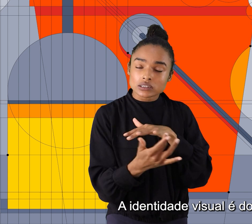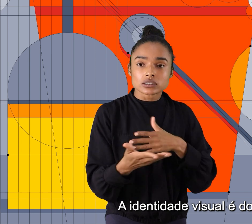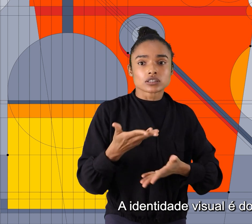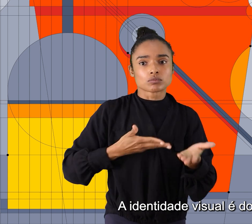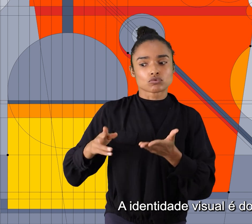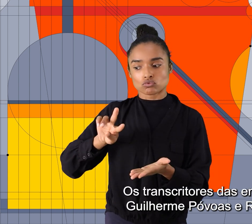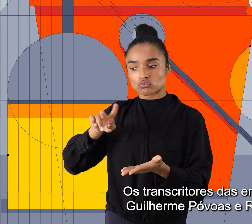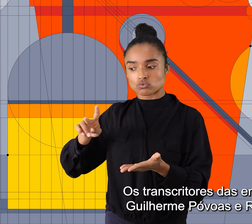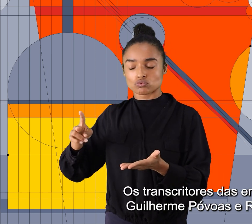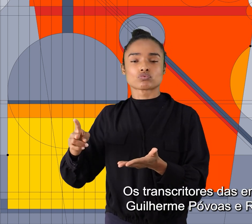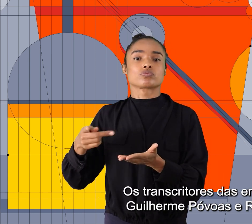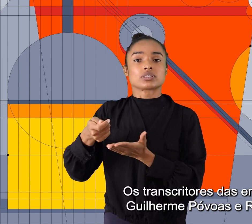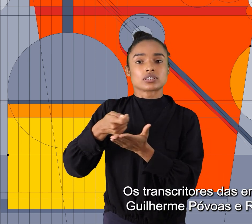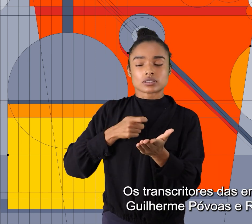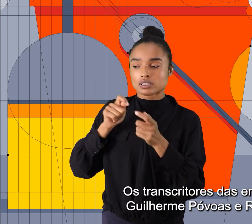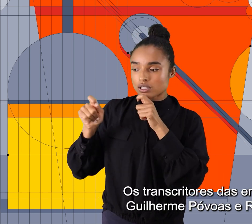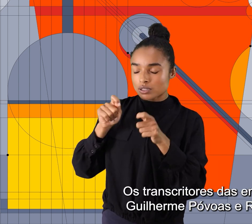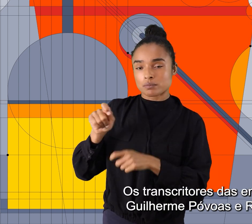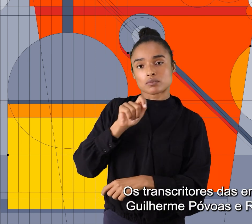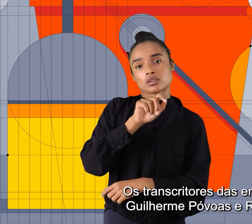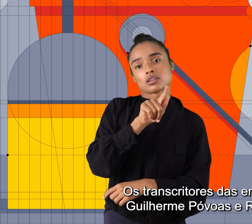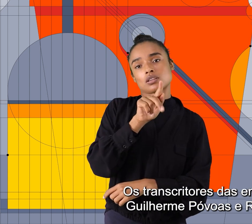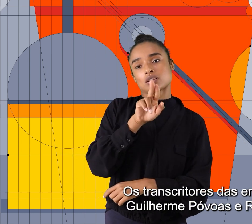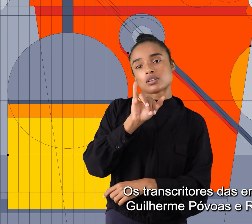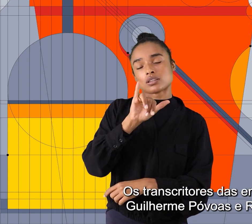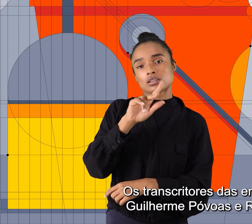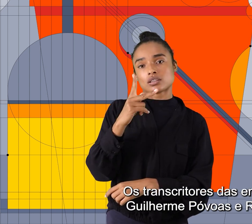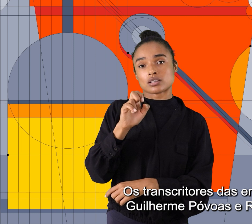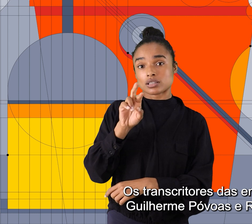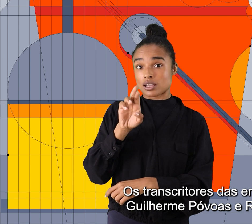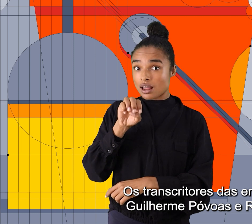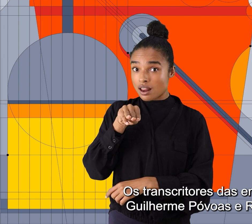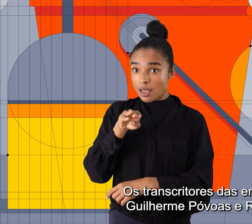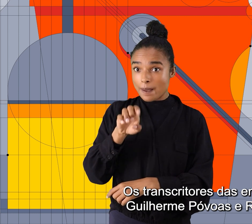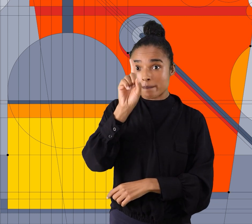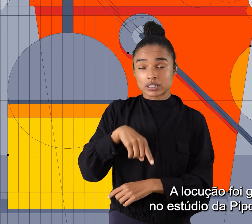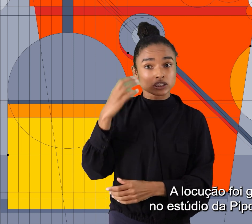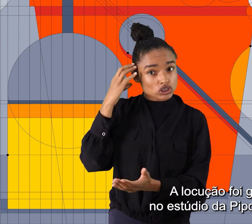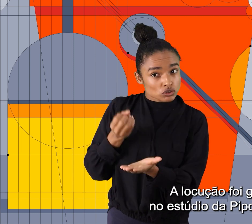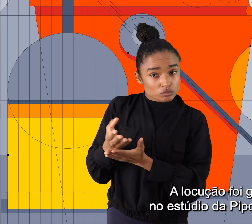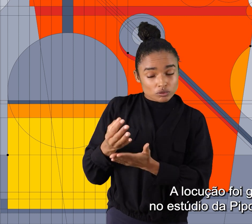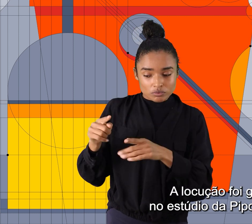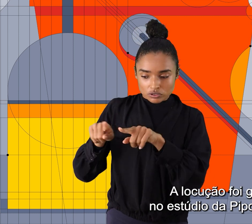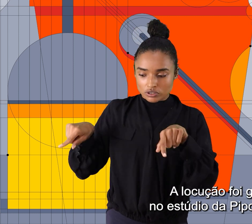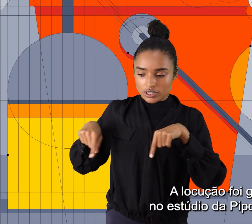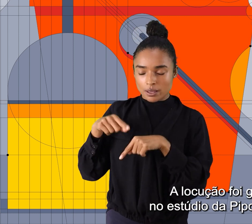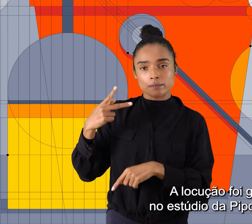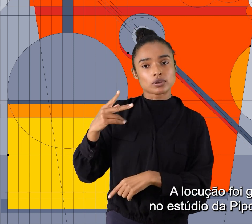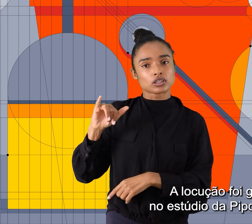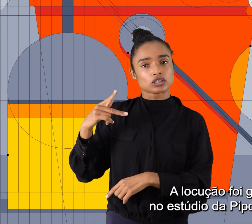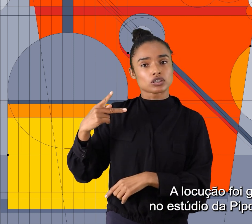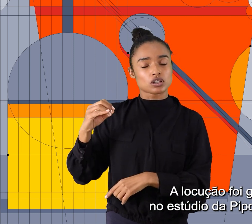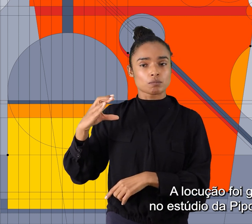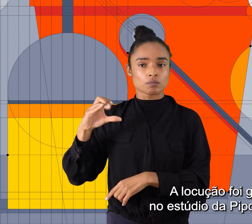Draco Imagem. Os transcritores das entrevistas foram Guilherme Póvoas e Rodolfo Viana. A locução foi gravada no estúdio